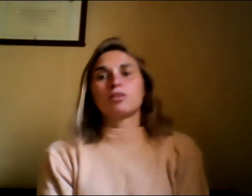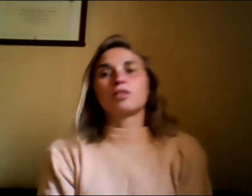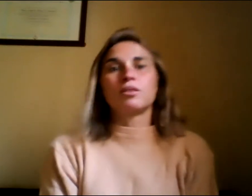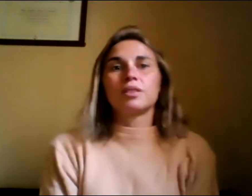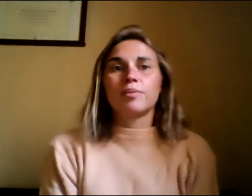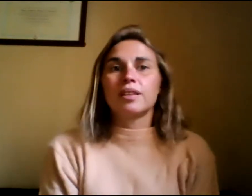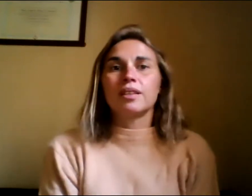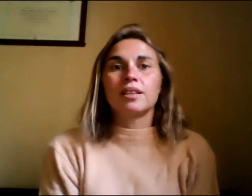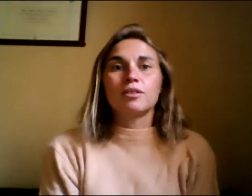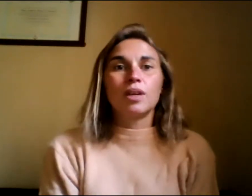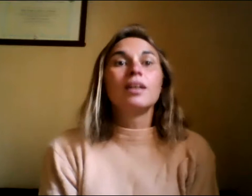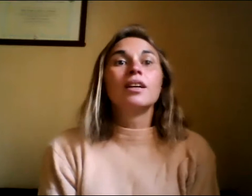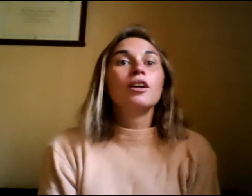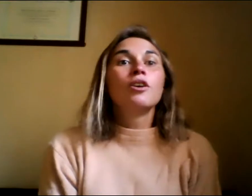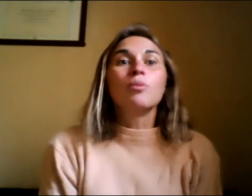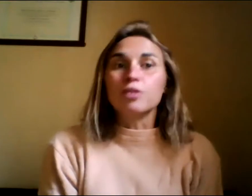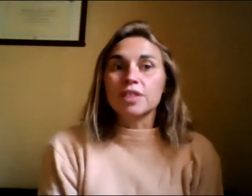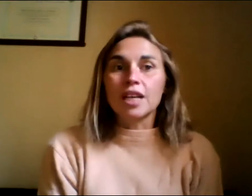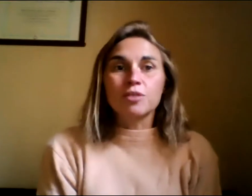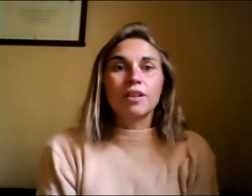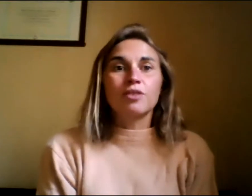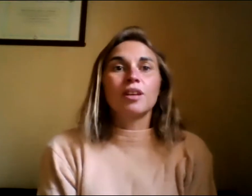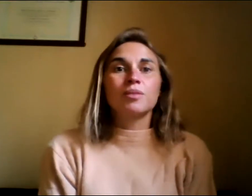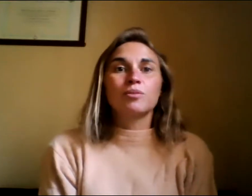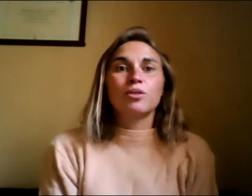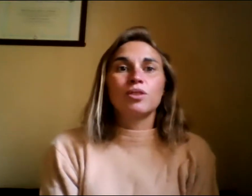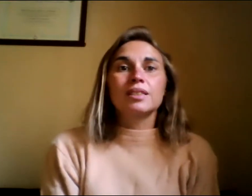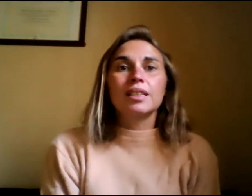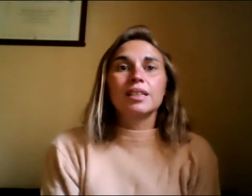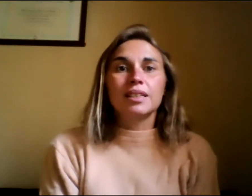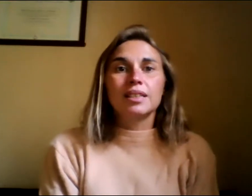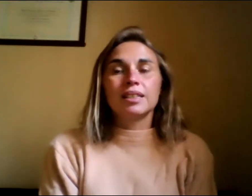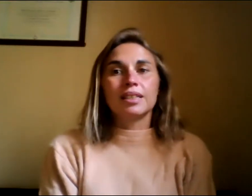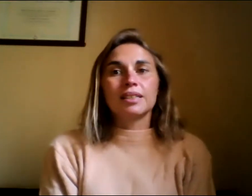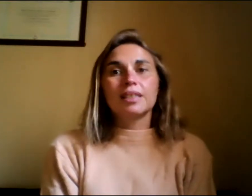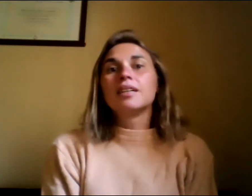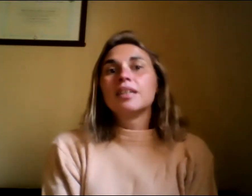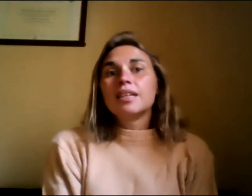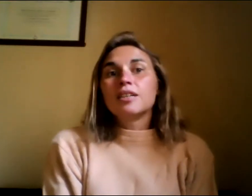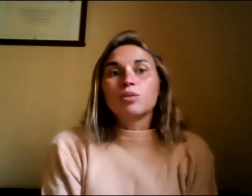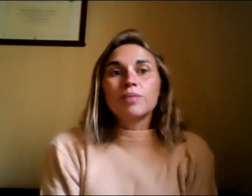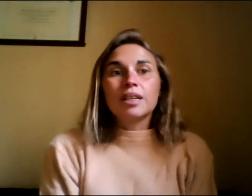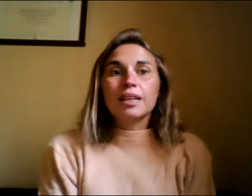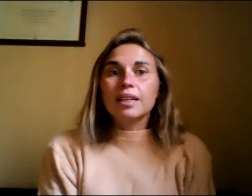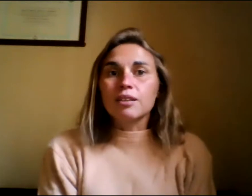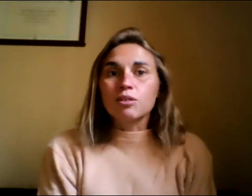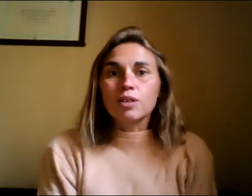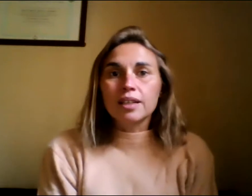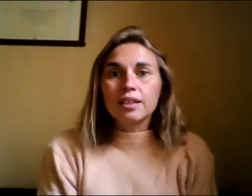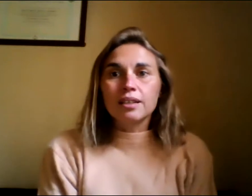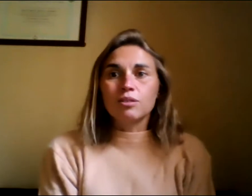las personas con discapacidad intelectual, como estábamos hablando ahora mismo con Esther y Teresa, es un tema en el